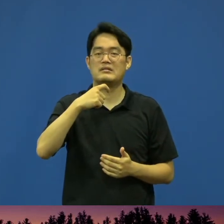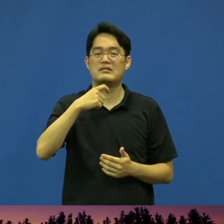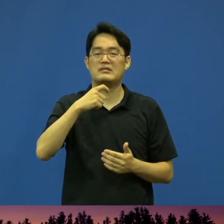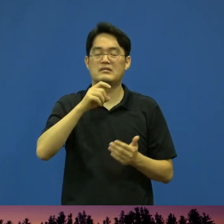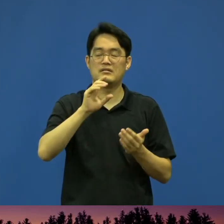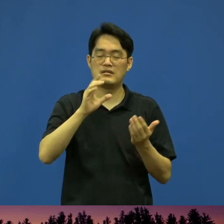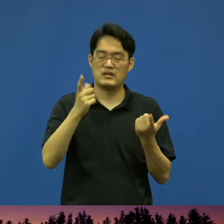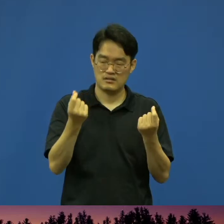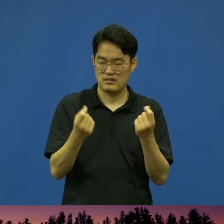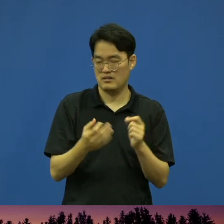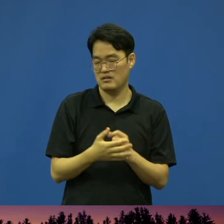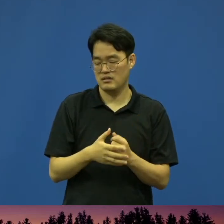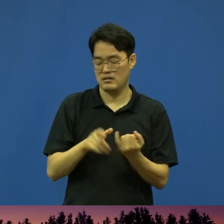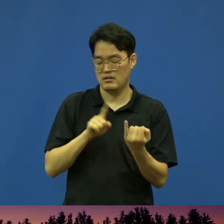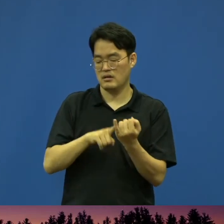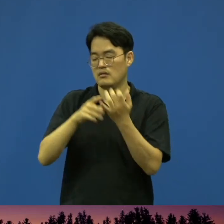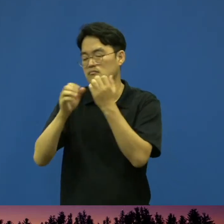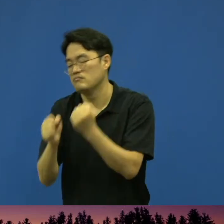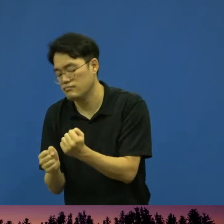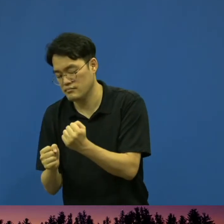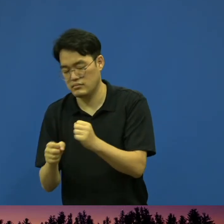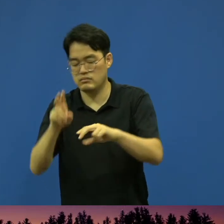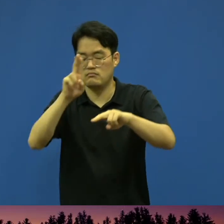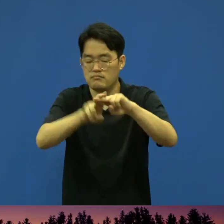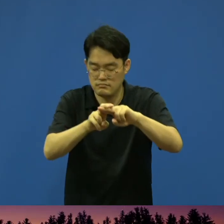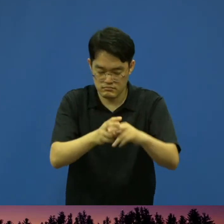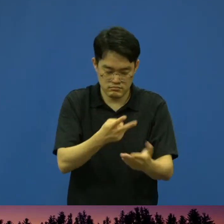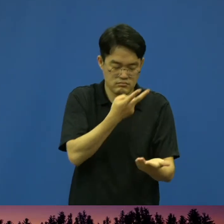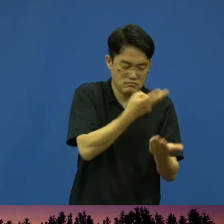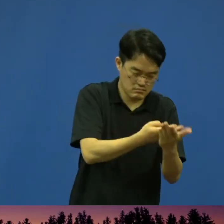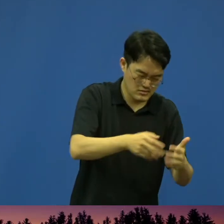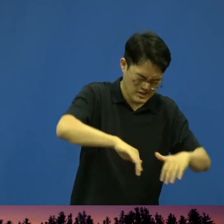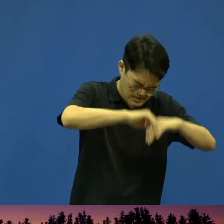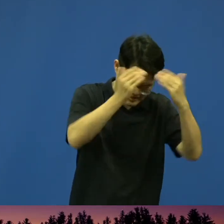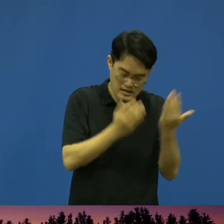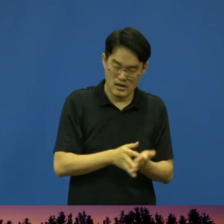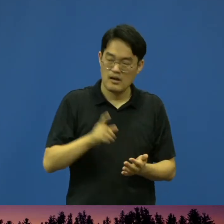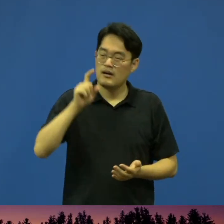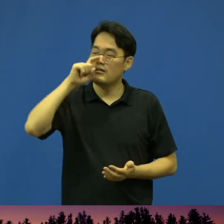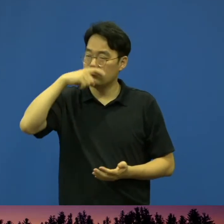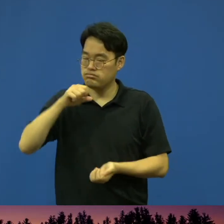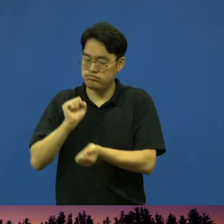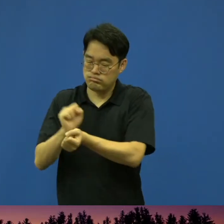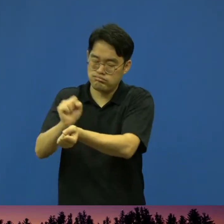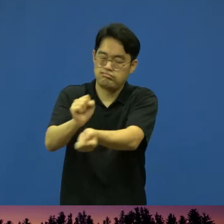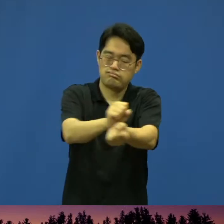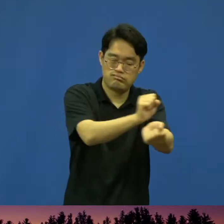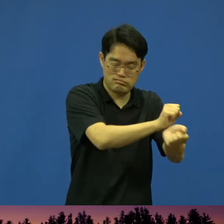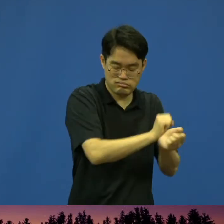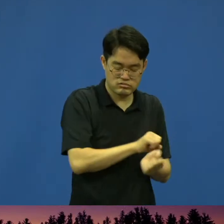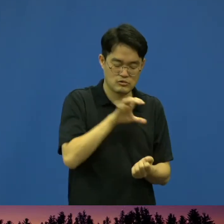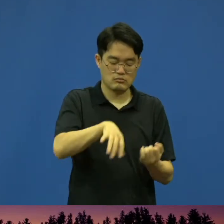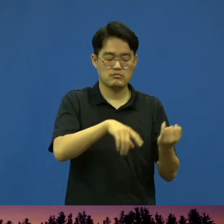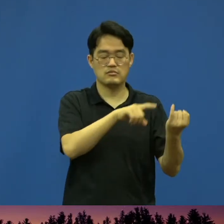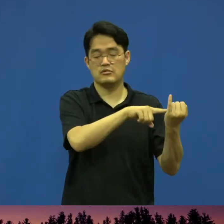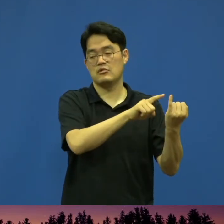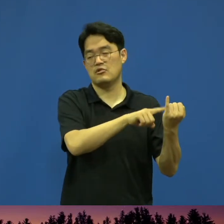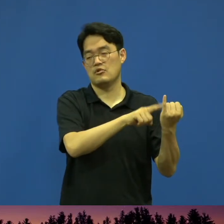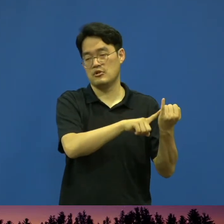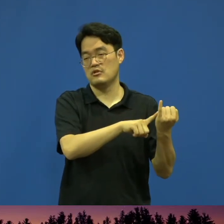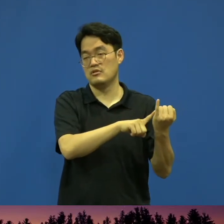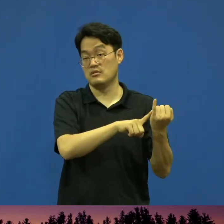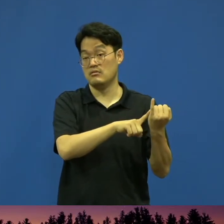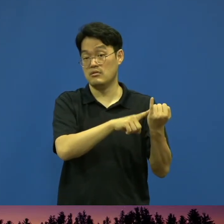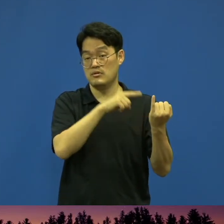그가 거하는 모든 곳도 부정하게 만드는 여인이었습니다. 그가 잡는 모든 것이 부정해지게 만드는